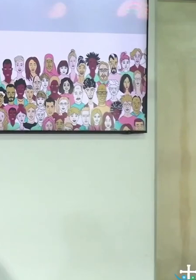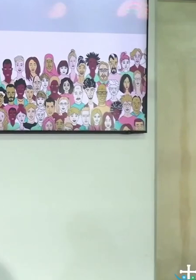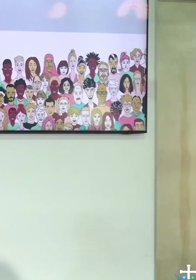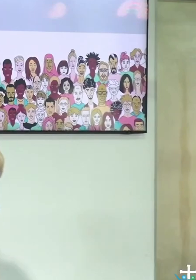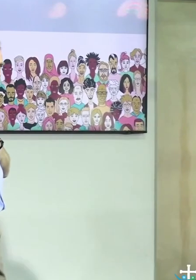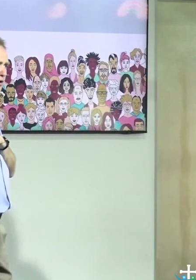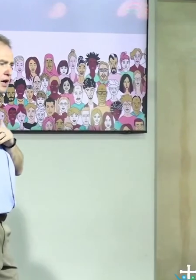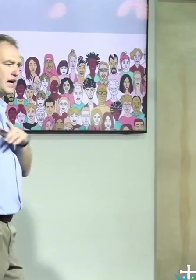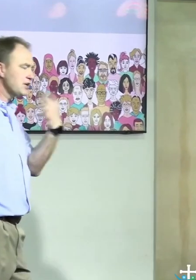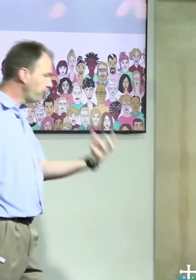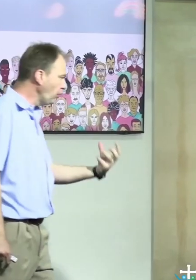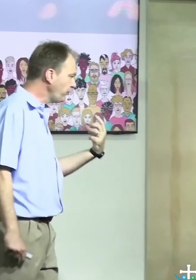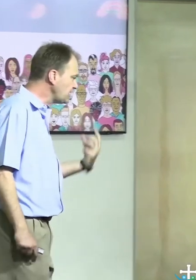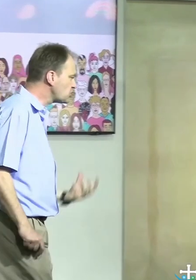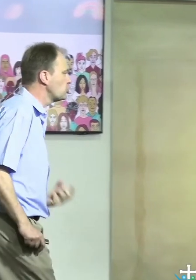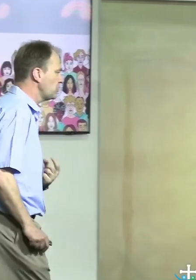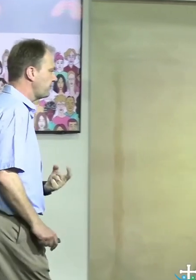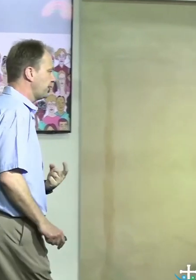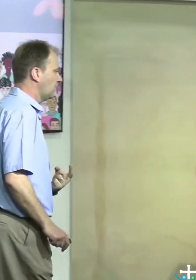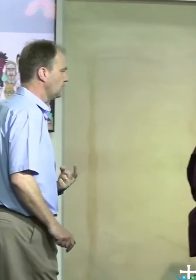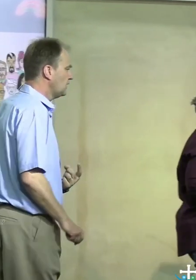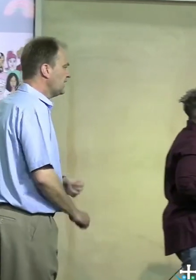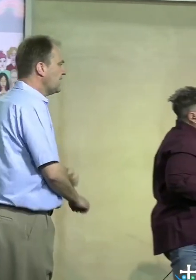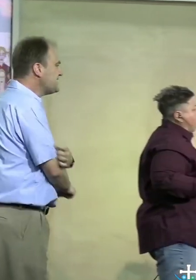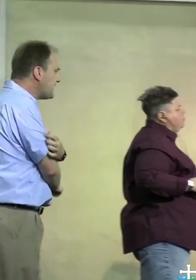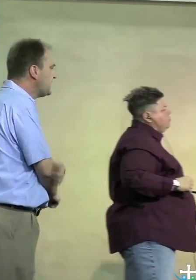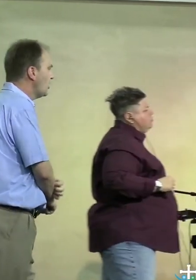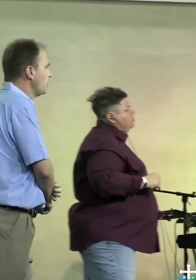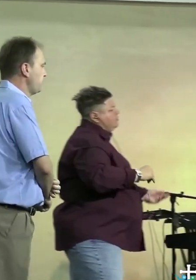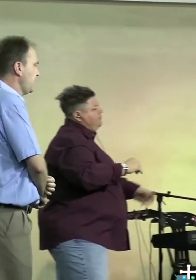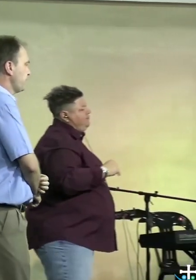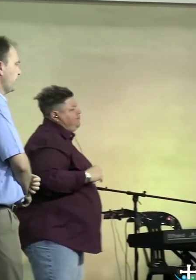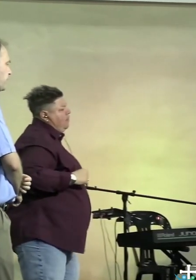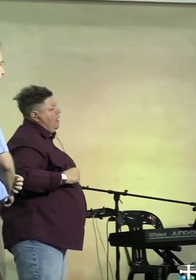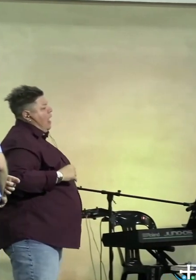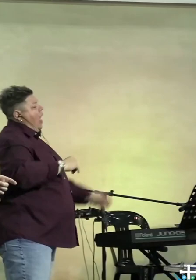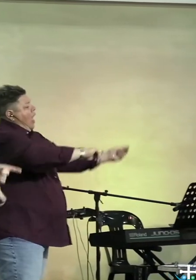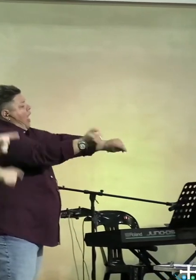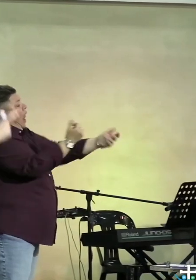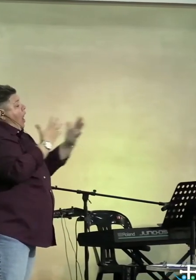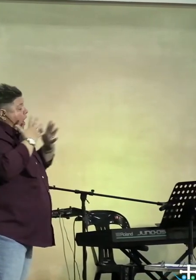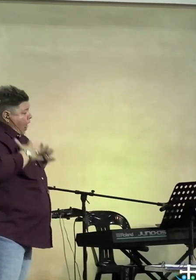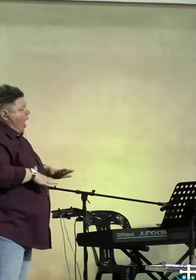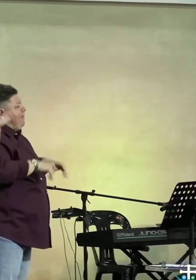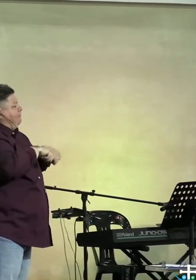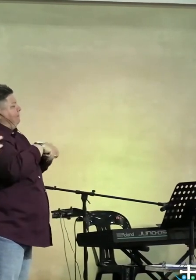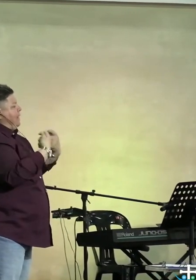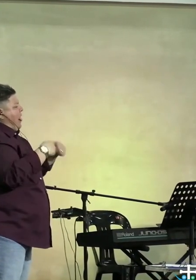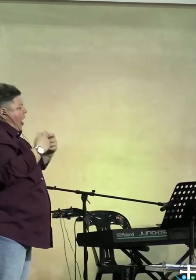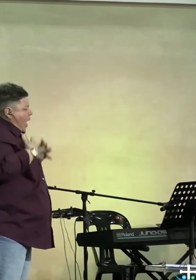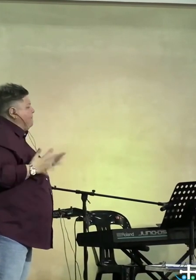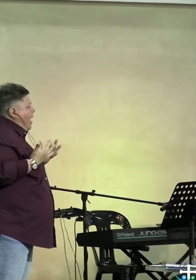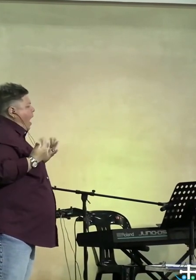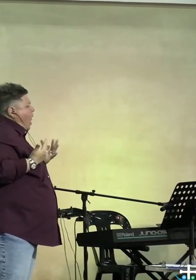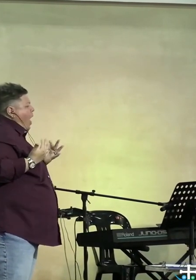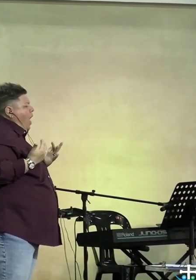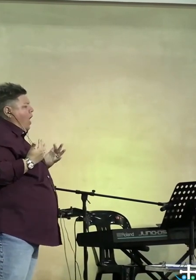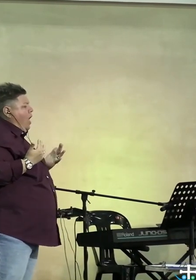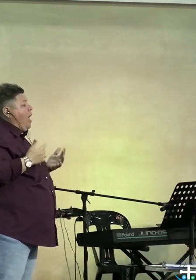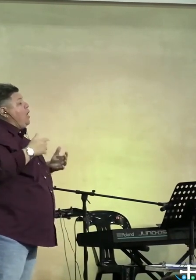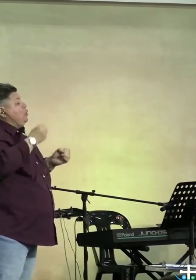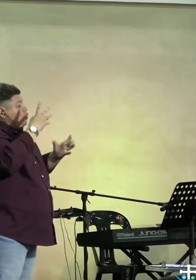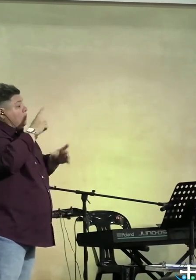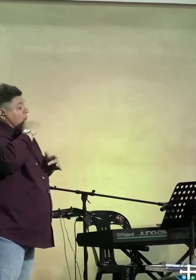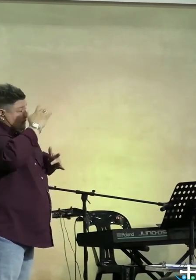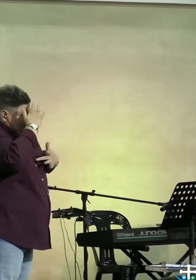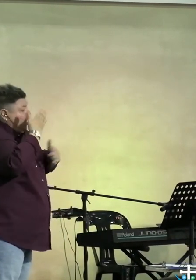te doen nie. As gevolg van die sondeval, is hierdie liggaam breekbaar. Maar baie mense is siek as gevolg